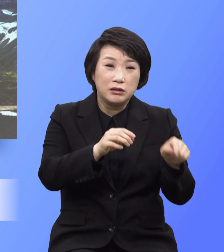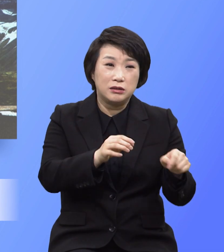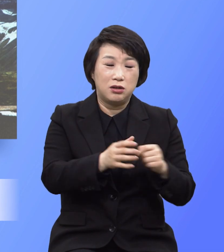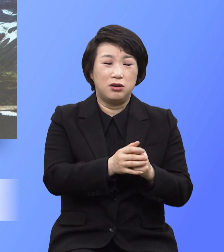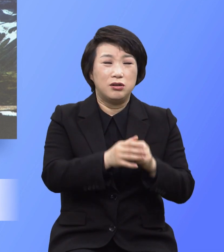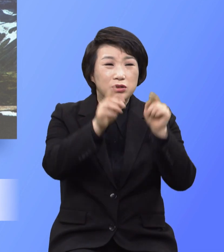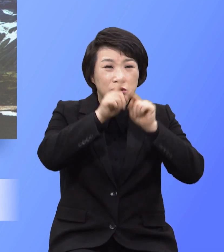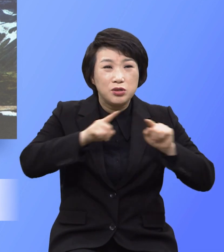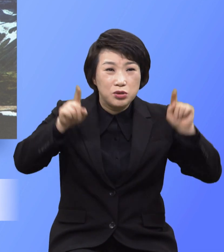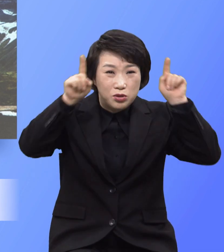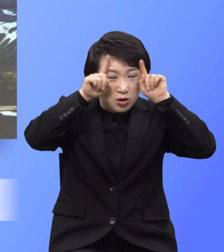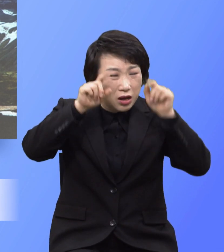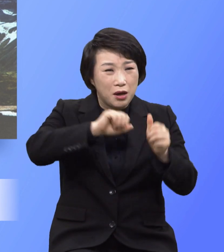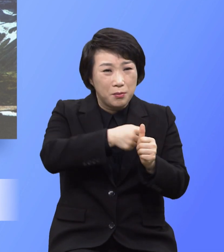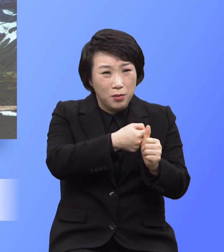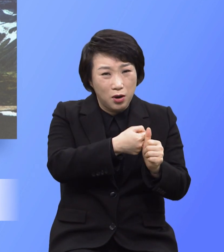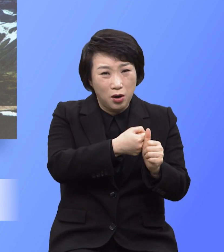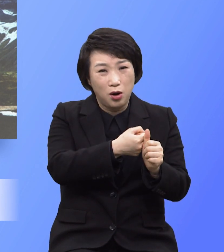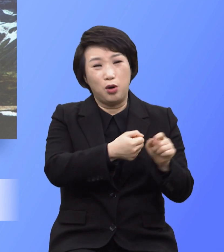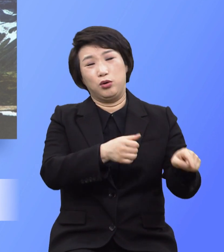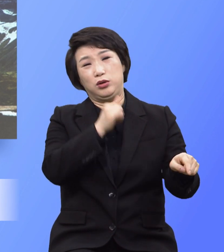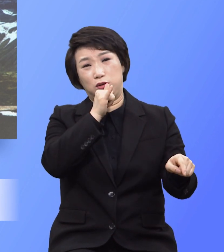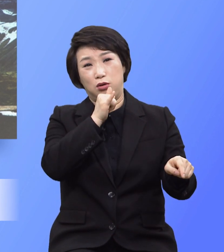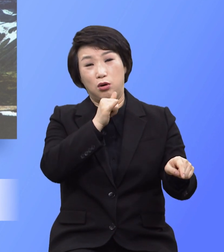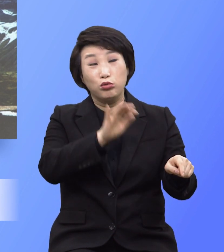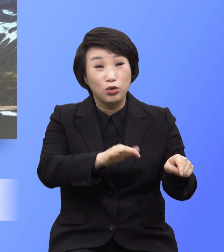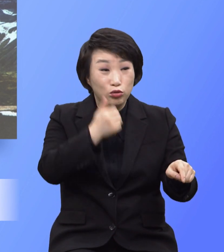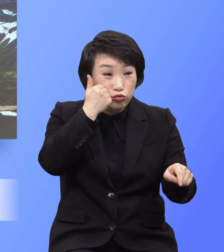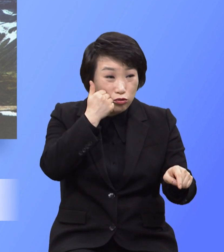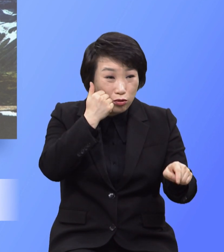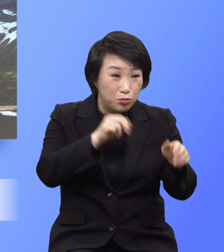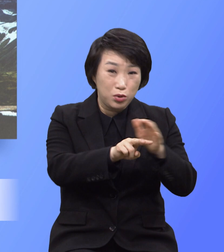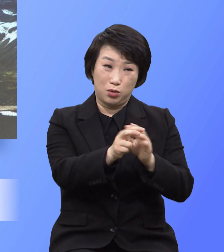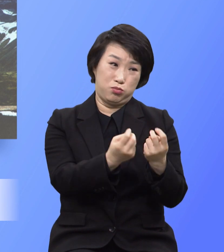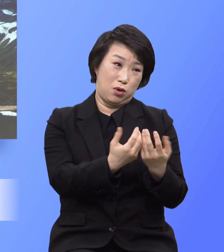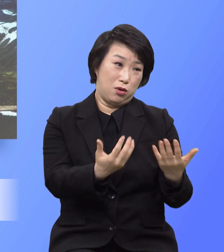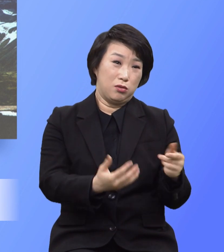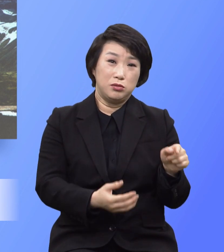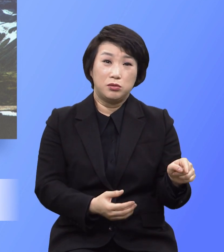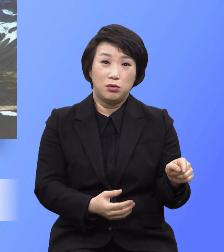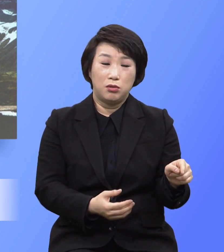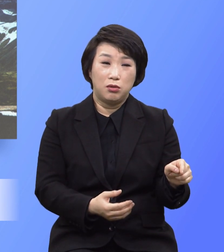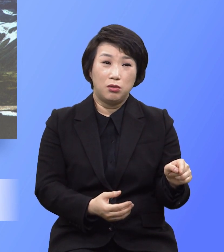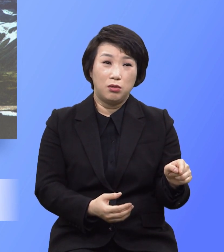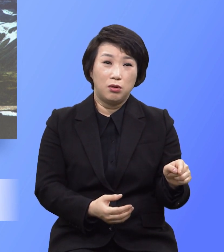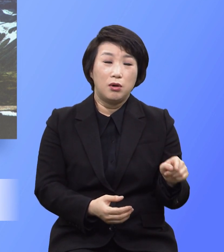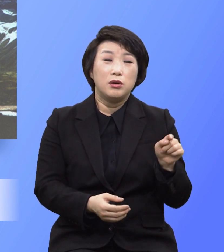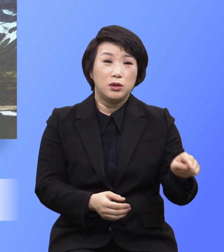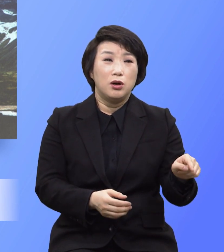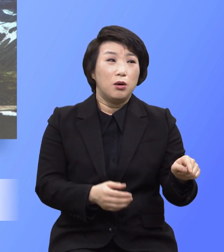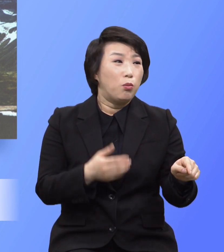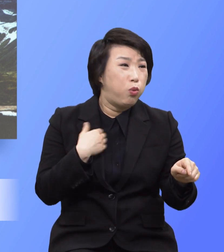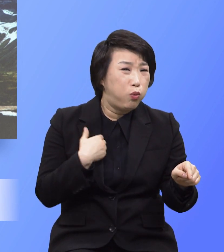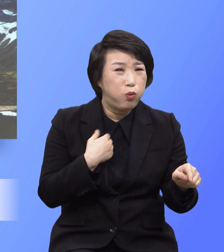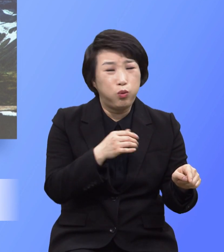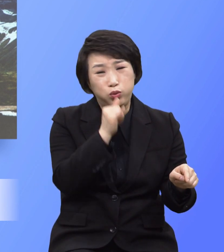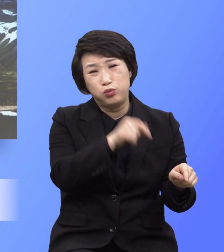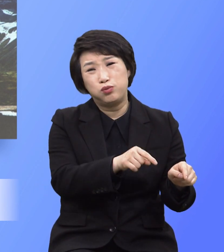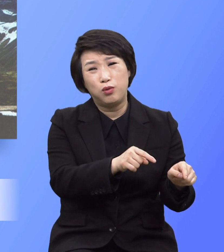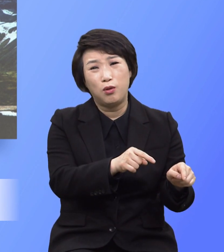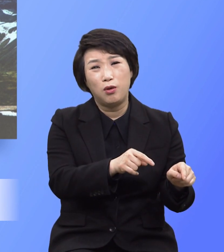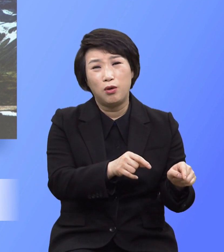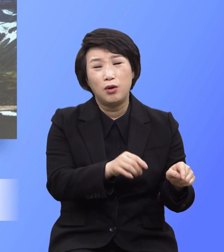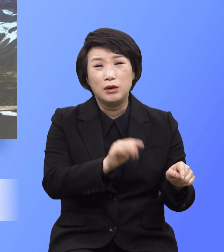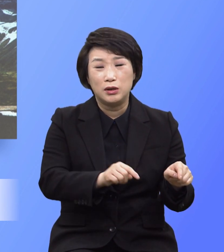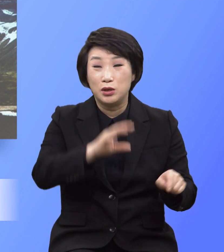처절한 지옥의 홍보를 아무도 피할 수가 없으니 그 사실을 모르는